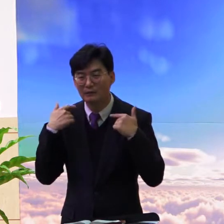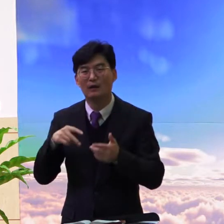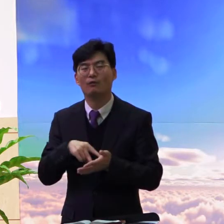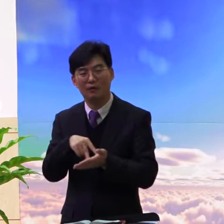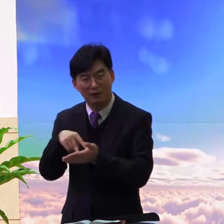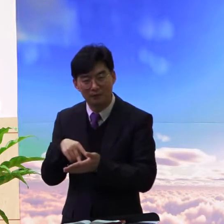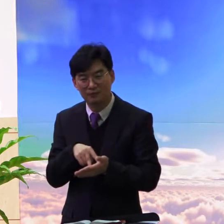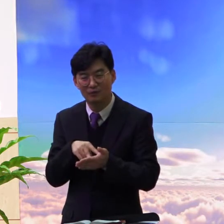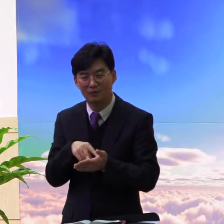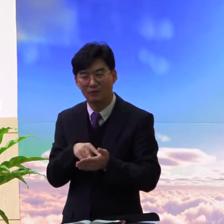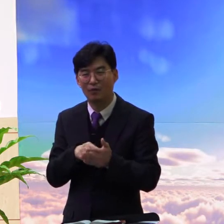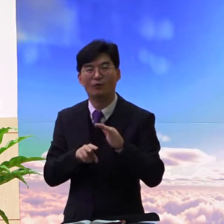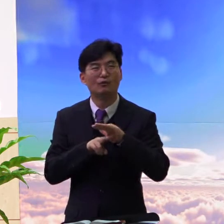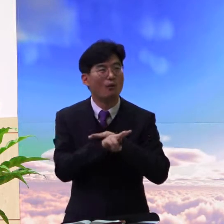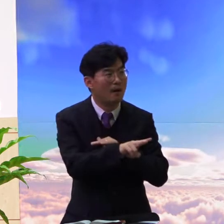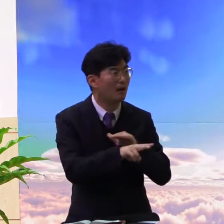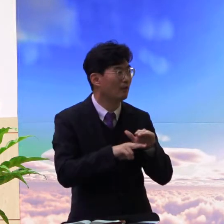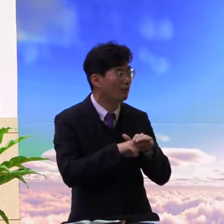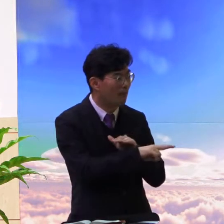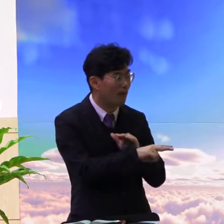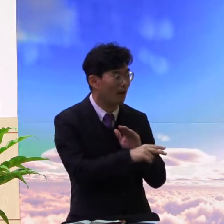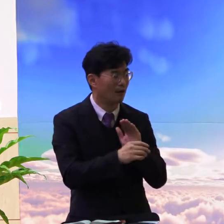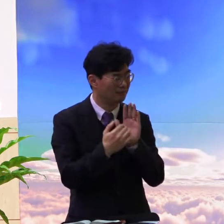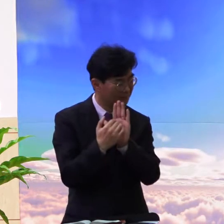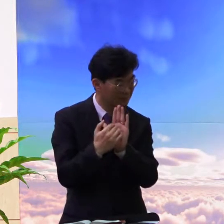느껴지십니까? 모든 것이